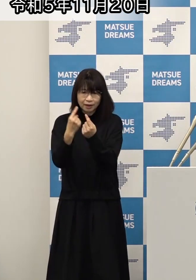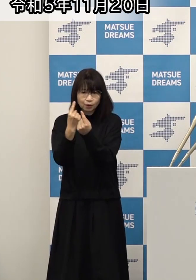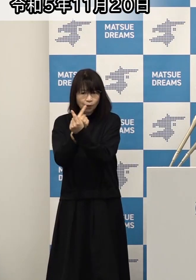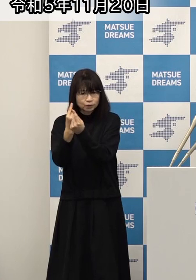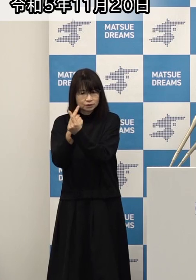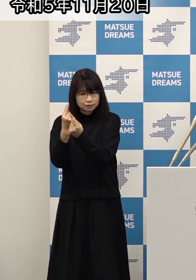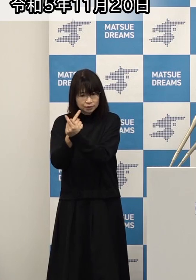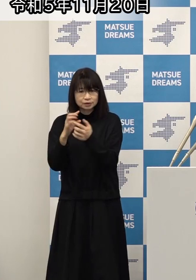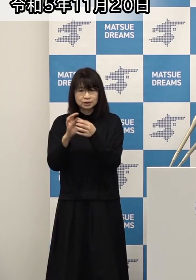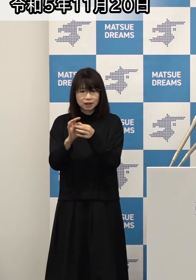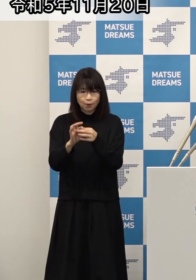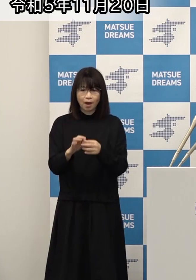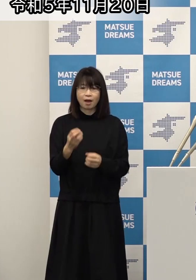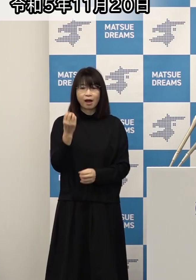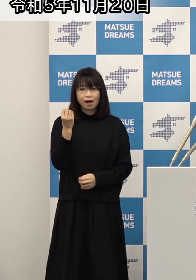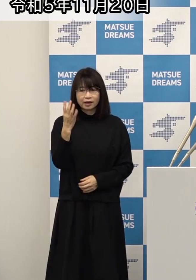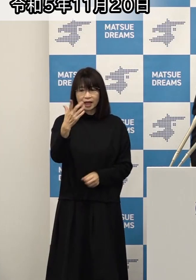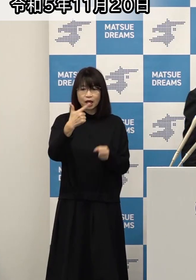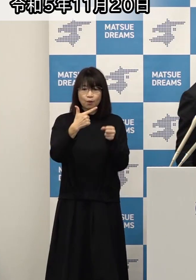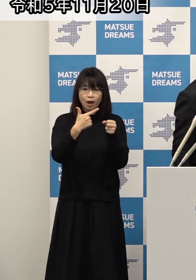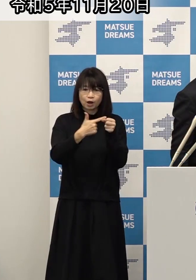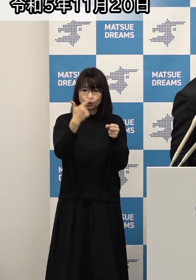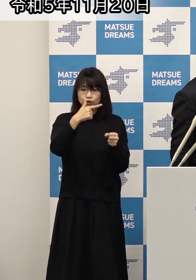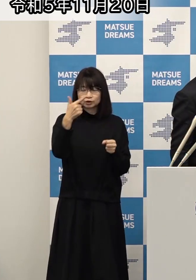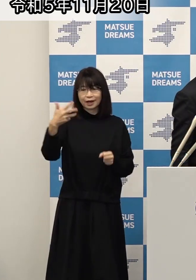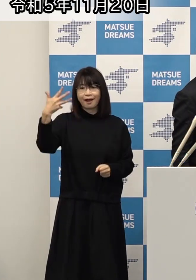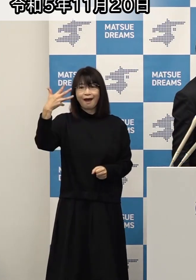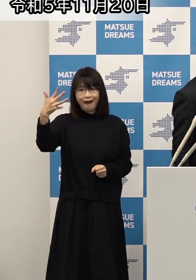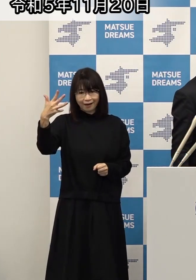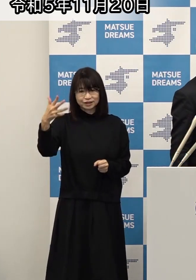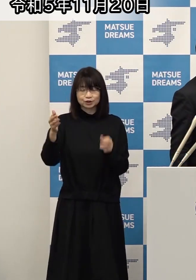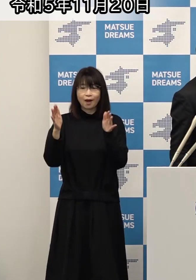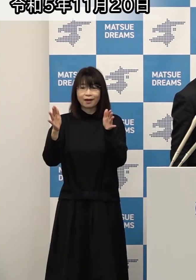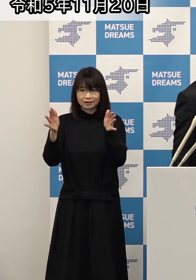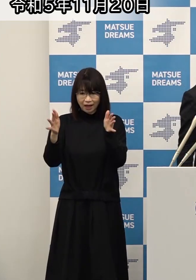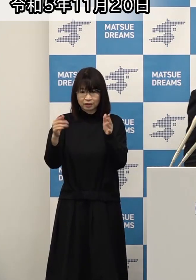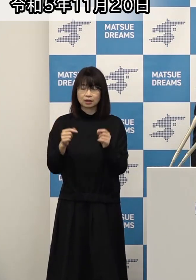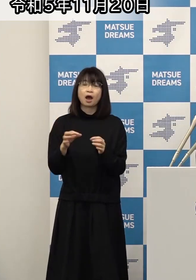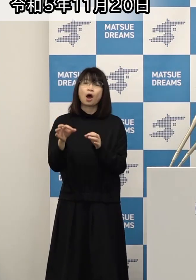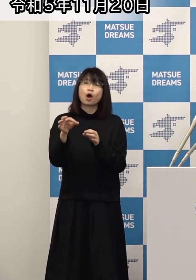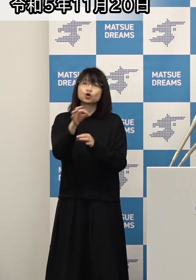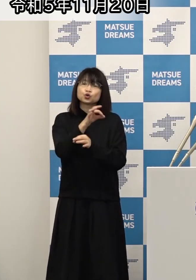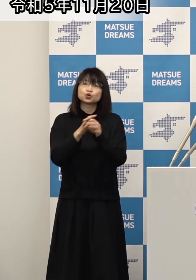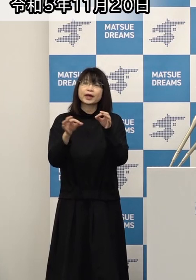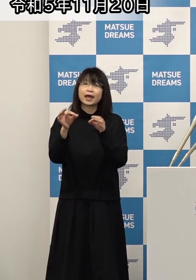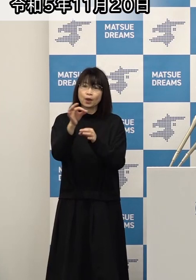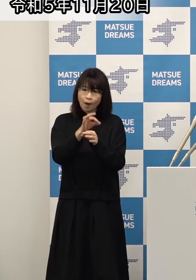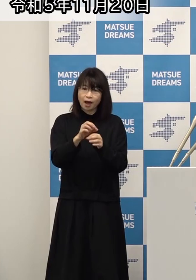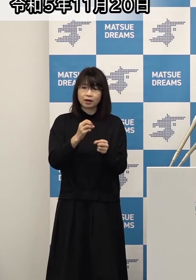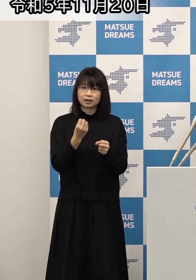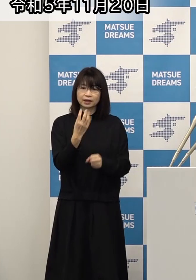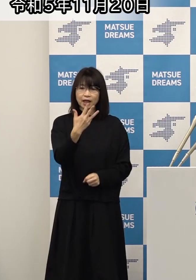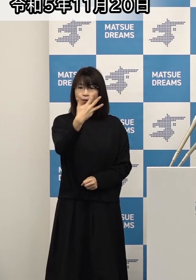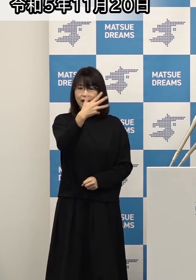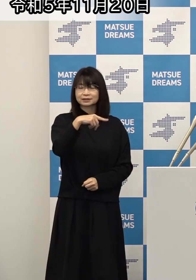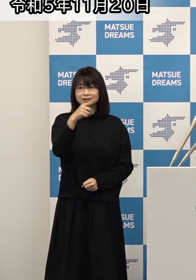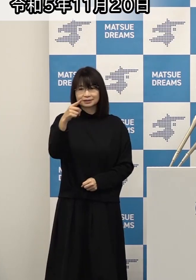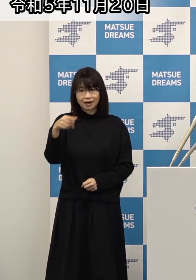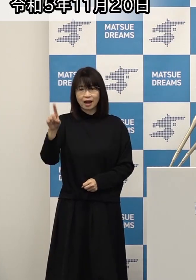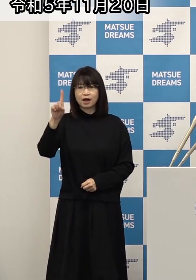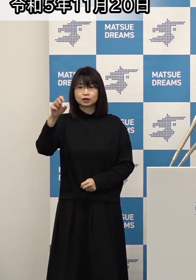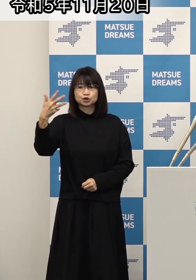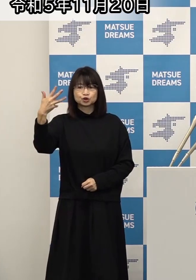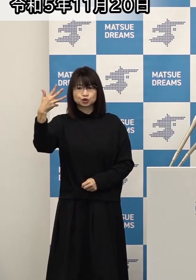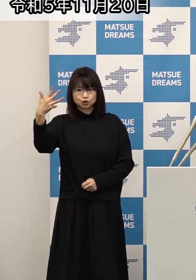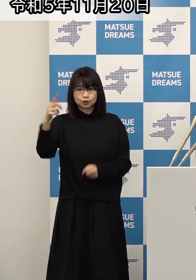令和6年度から8年度まで、維持管理と運営については令和8年度から、令和18